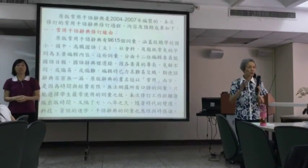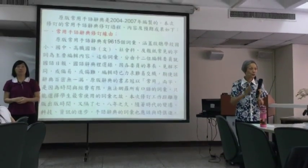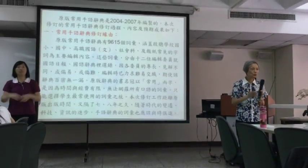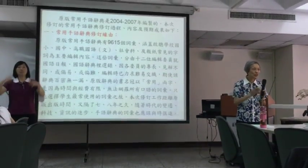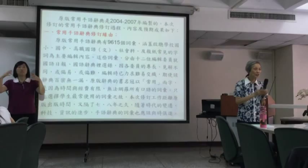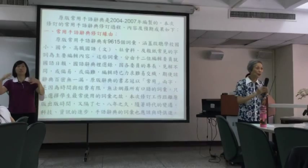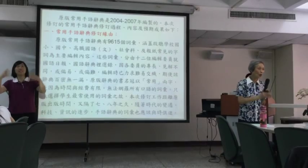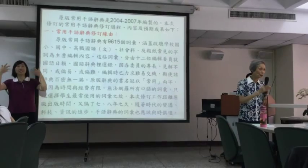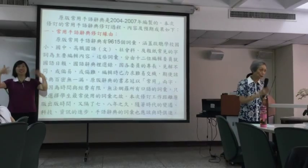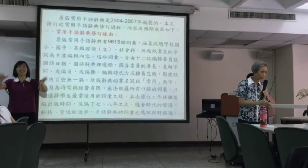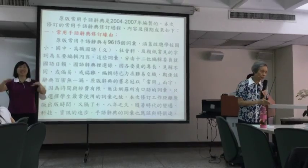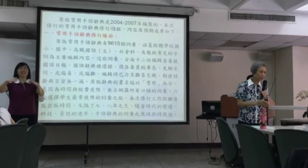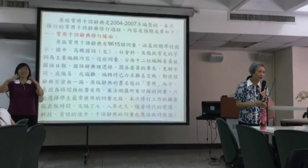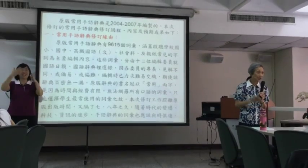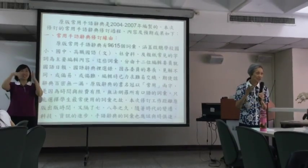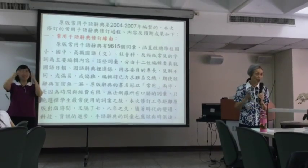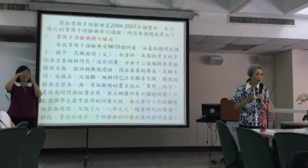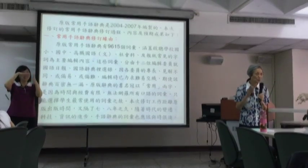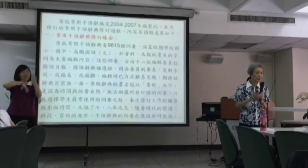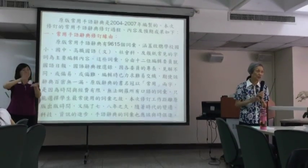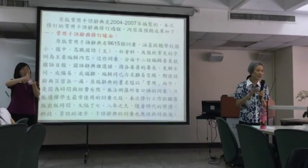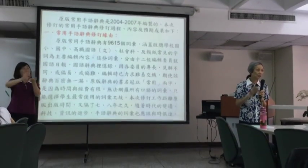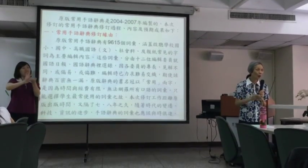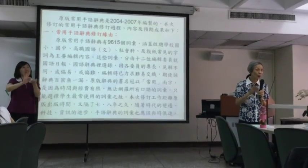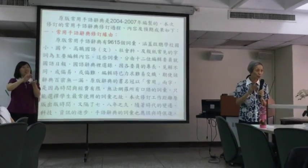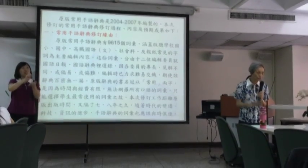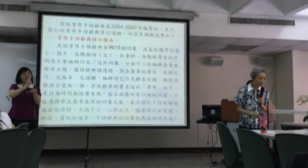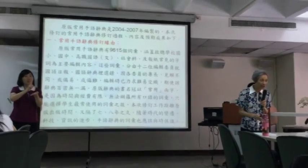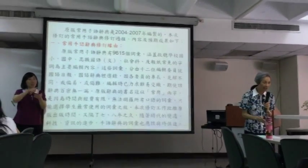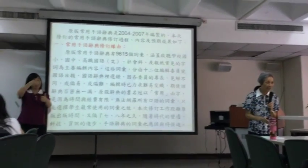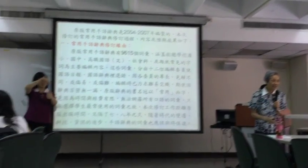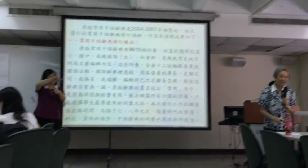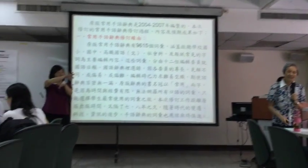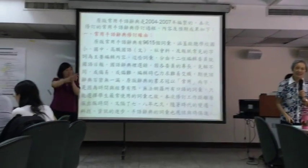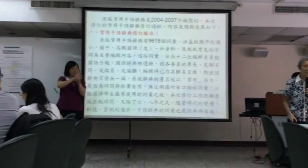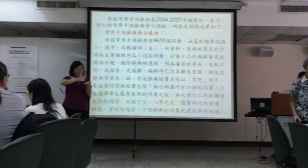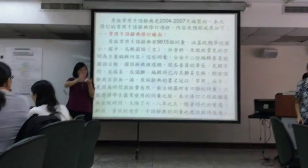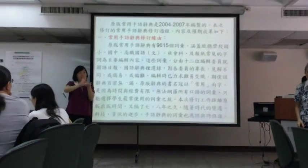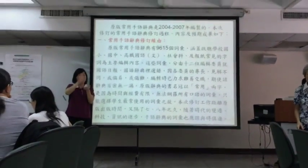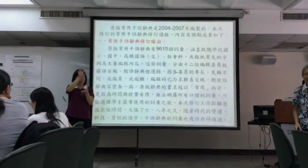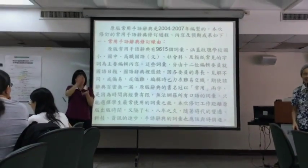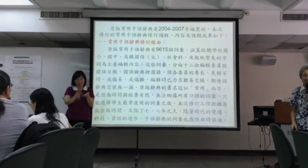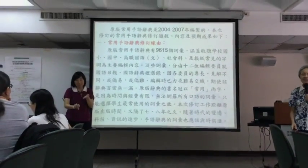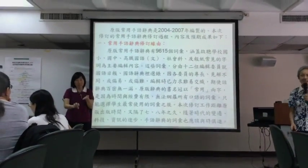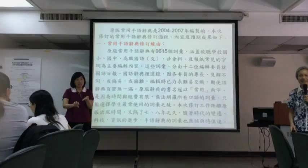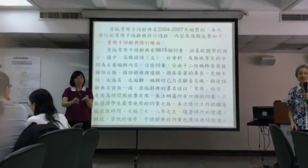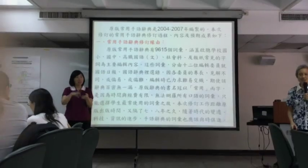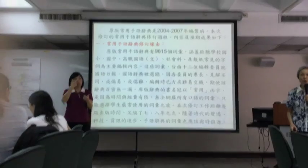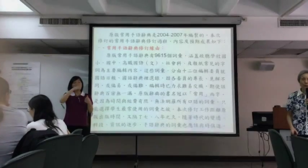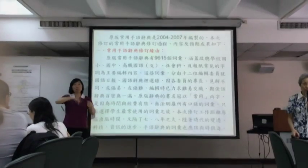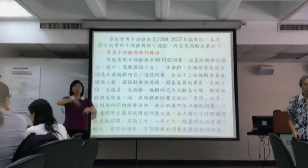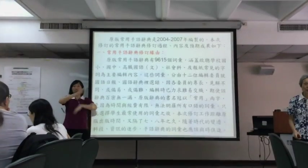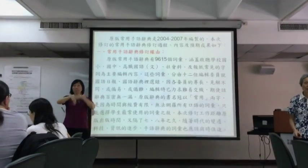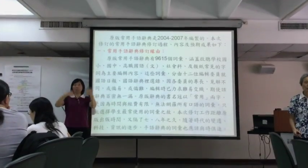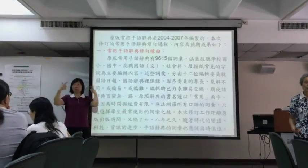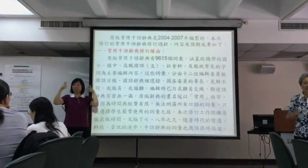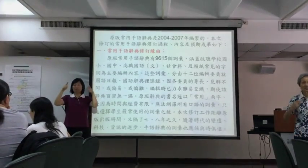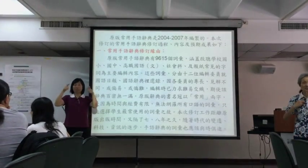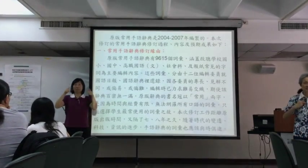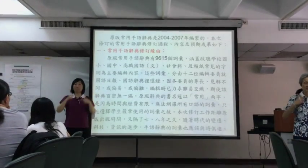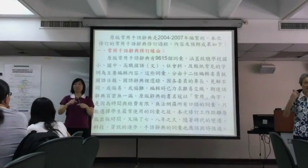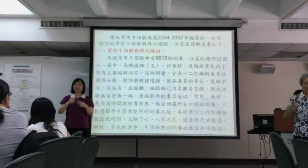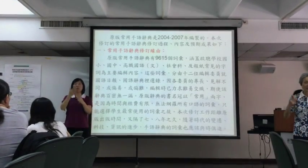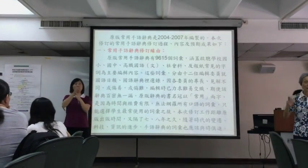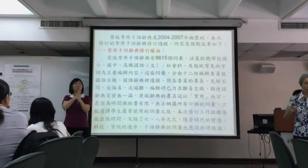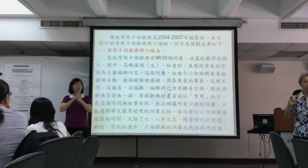学术的用语、教学的用语啊，那不是自然手语或者